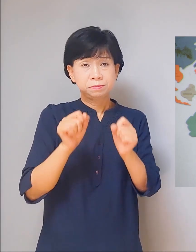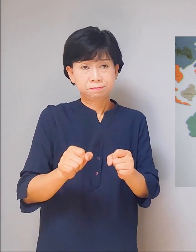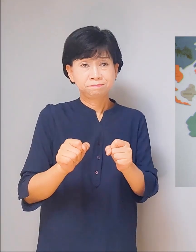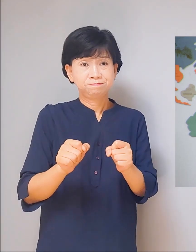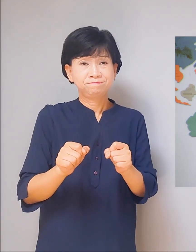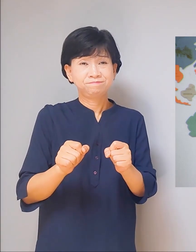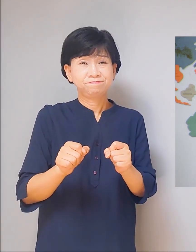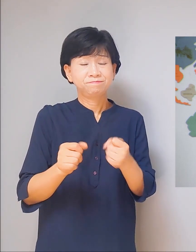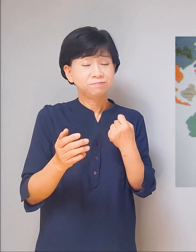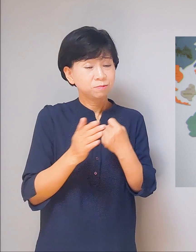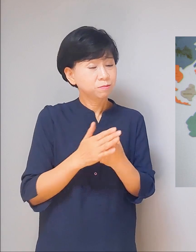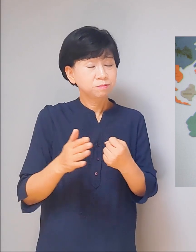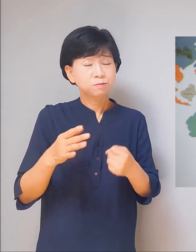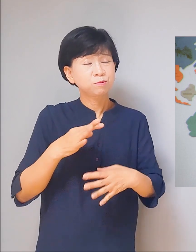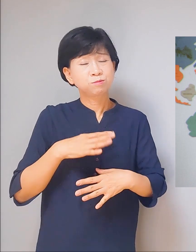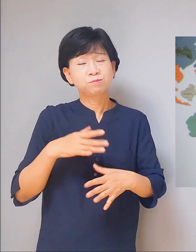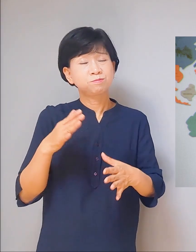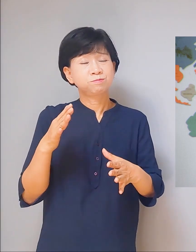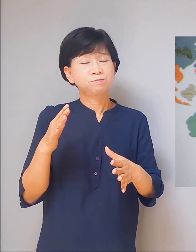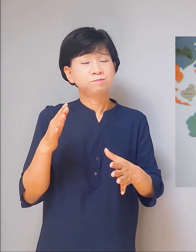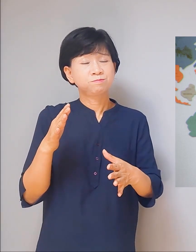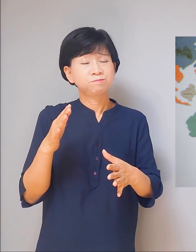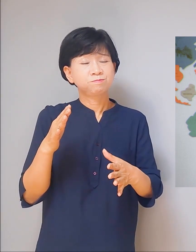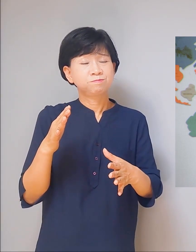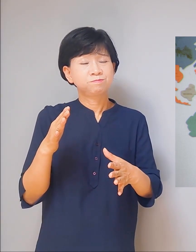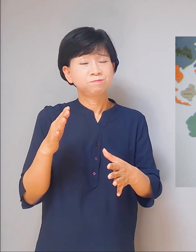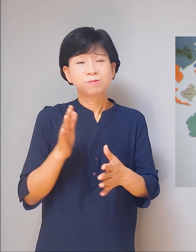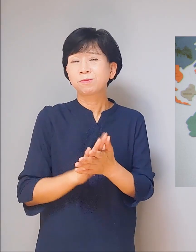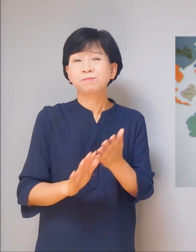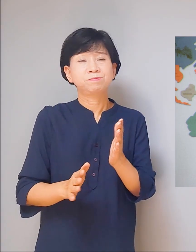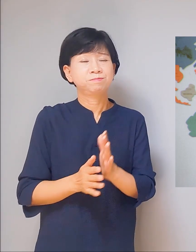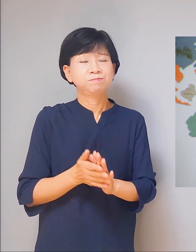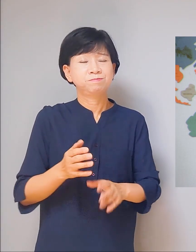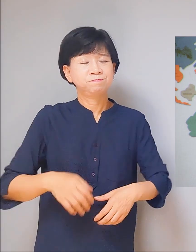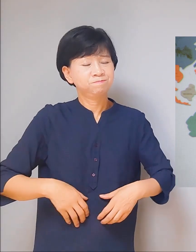더 이상 두려움이 없습니다. 아주 담대한